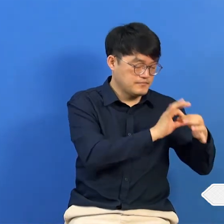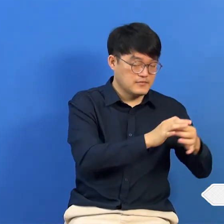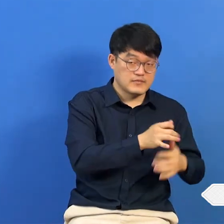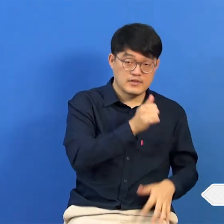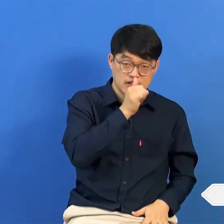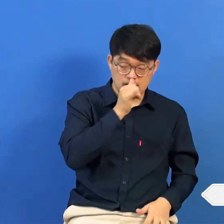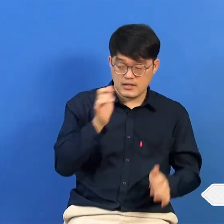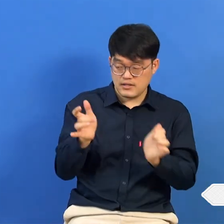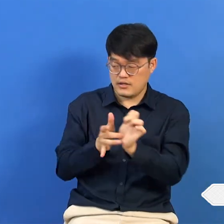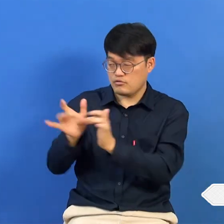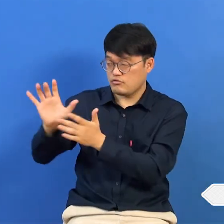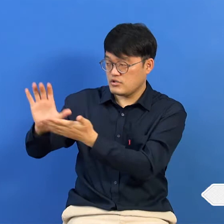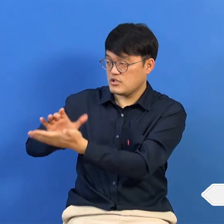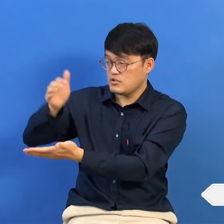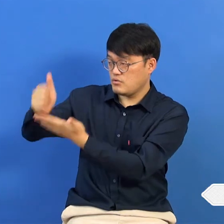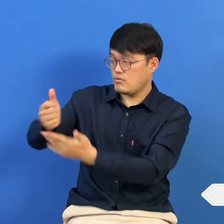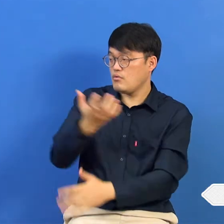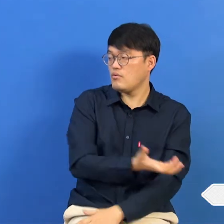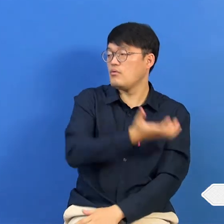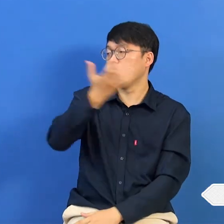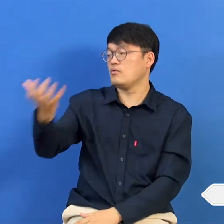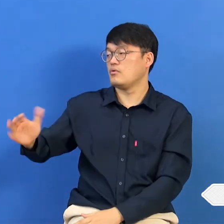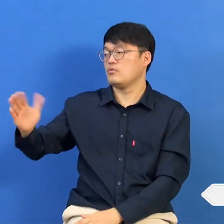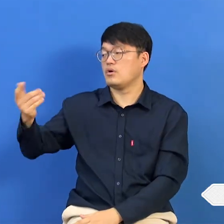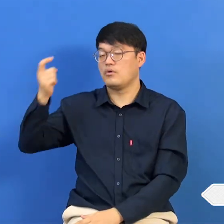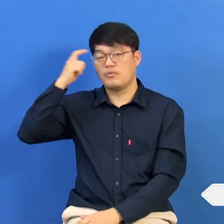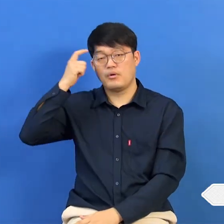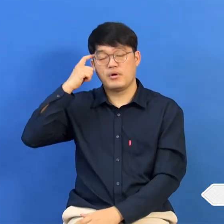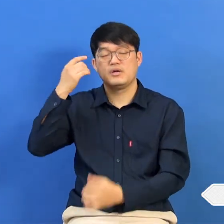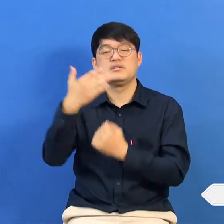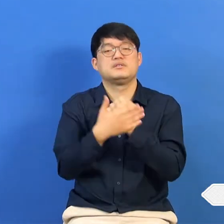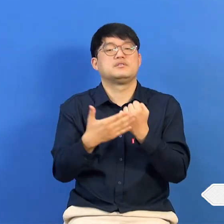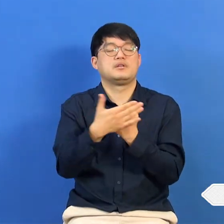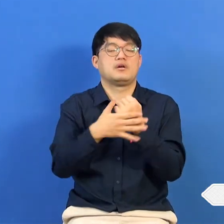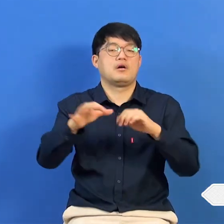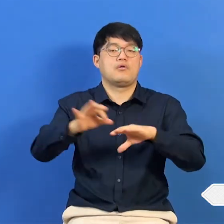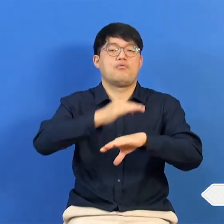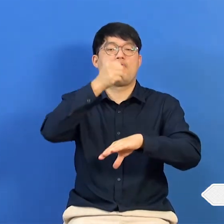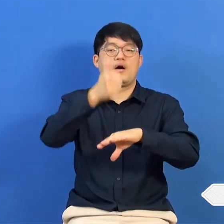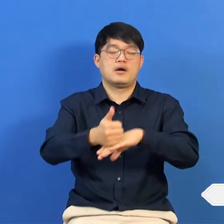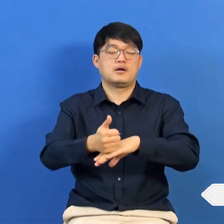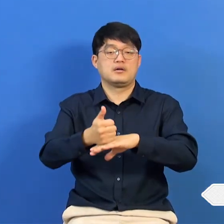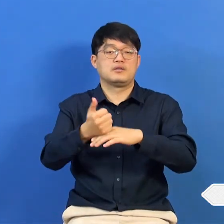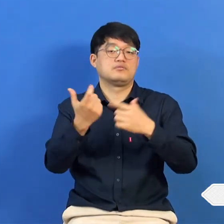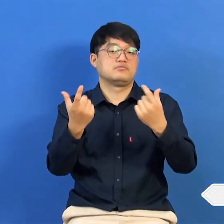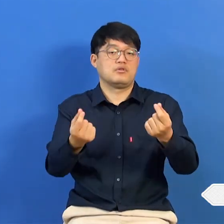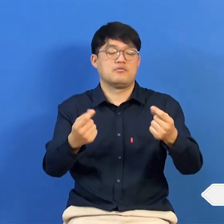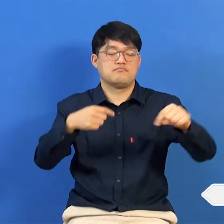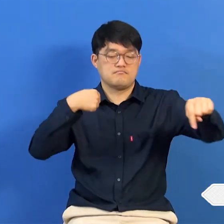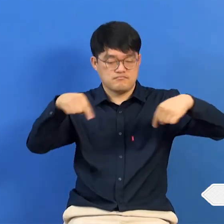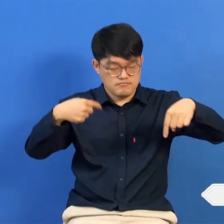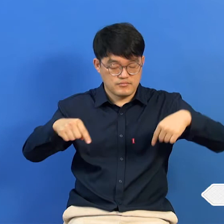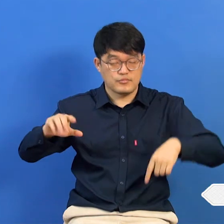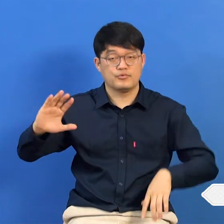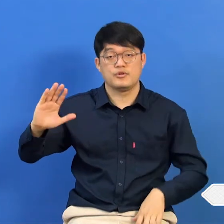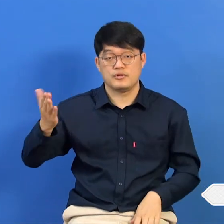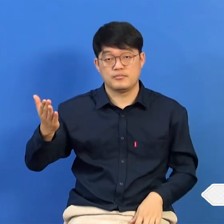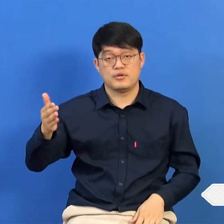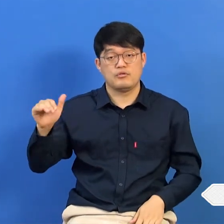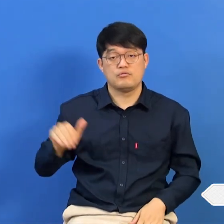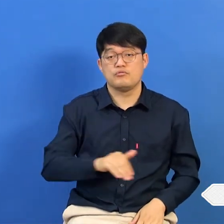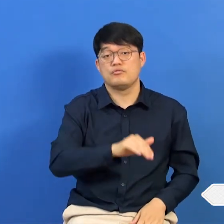옮기게 된 것은 은혜가 왕노릇해서 그렇게 된 것입니다. 우리가 사망의 굴레 아래 매여서 살다가